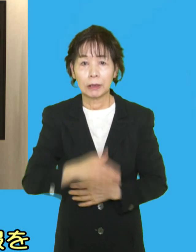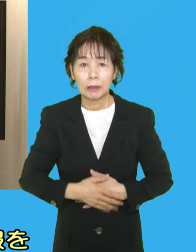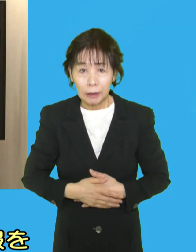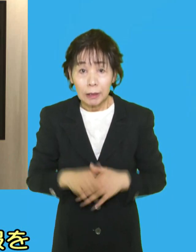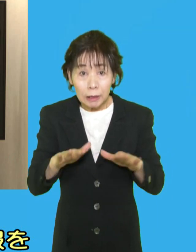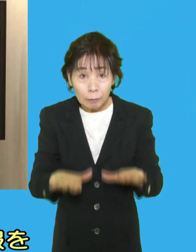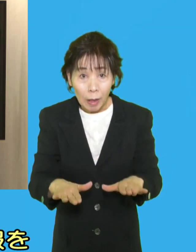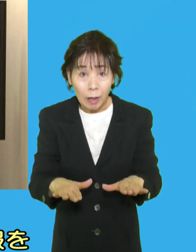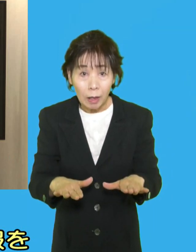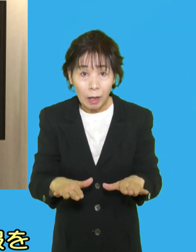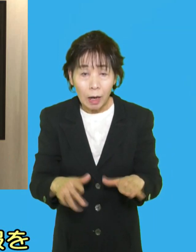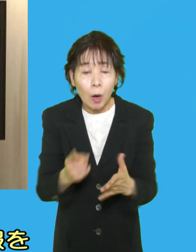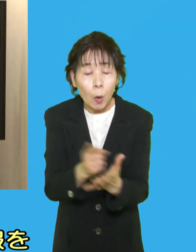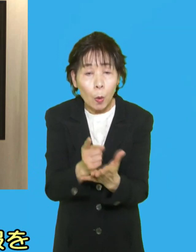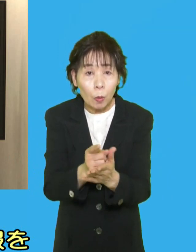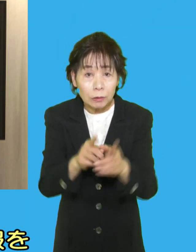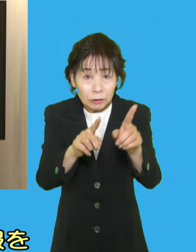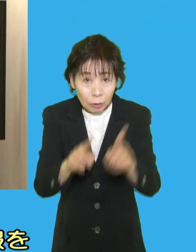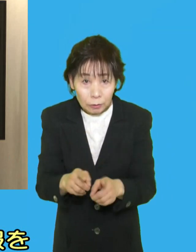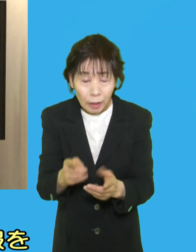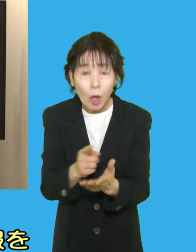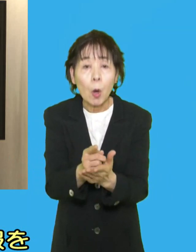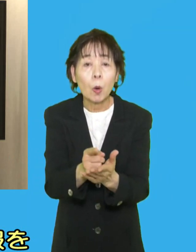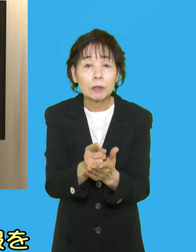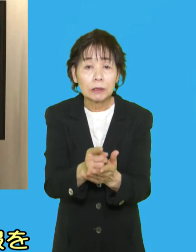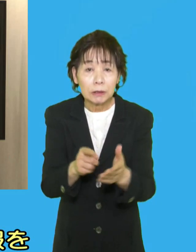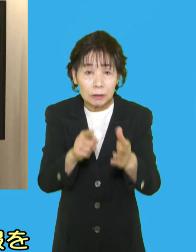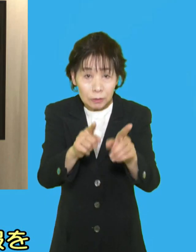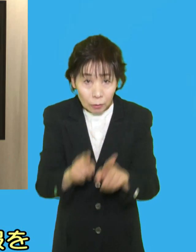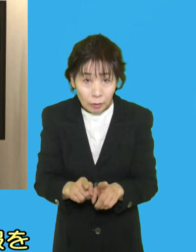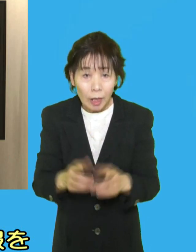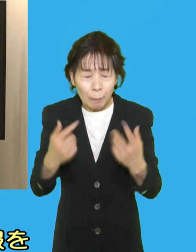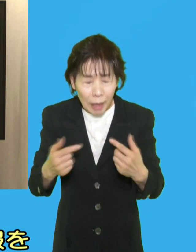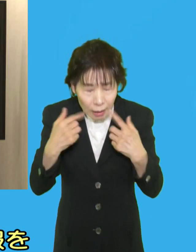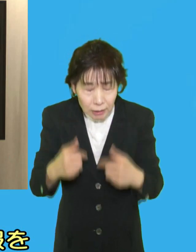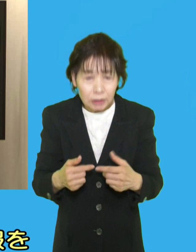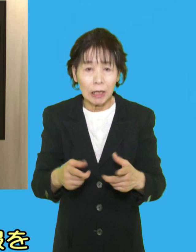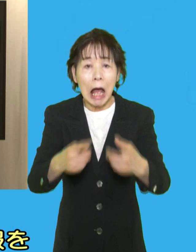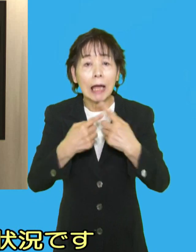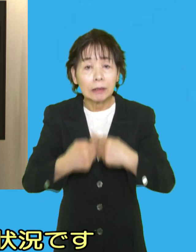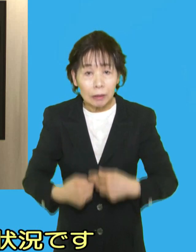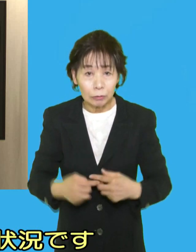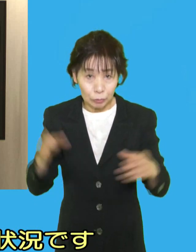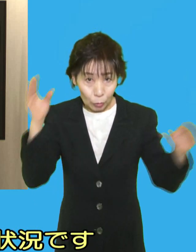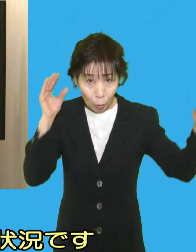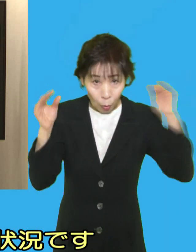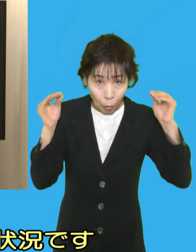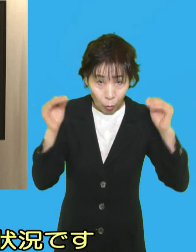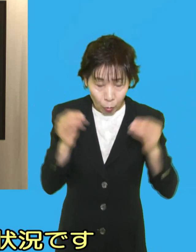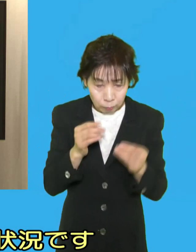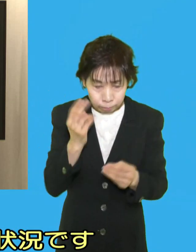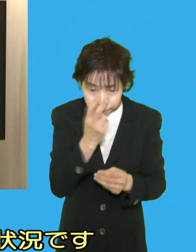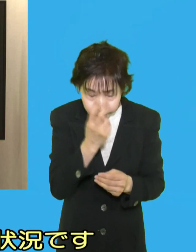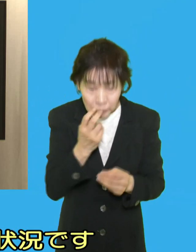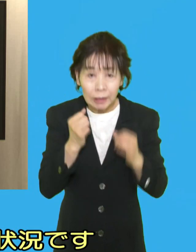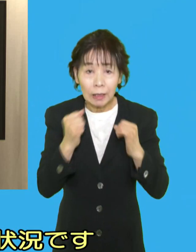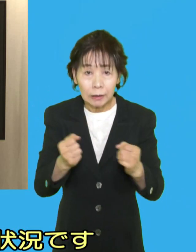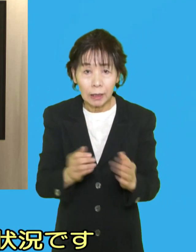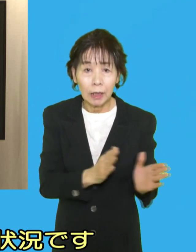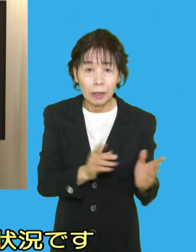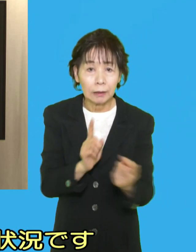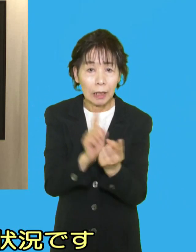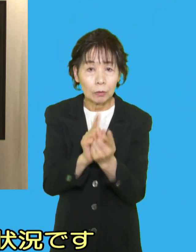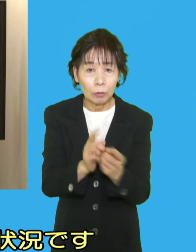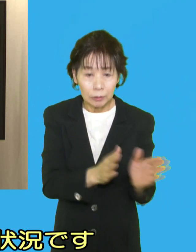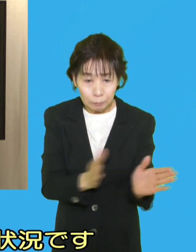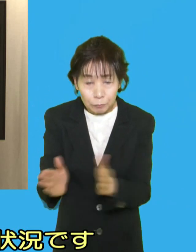はその方向に沿ってですね、方針に沿って毎日その入ってくる情報を精査しながら対応に備えているという状